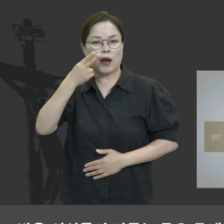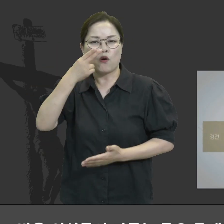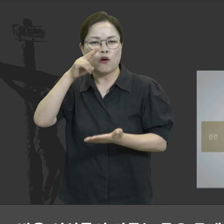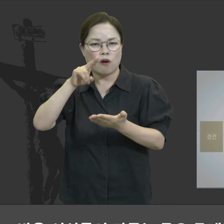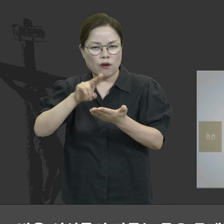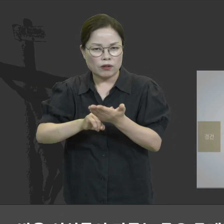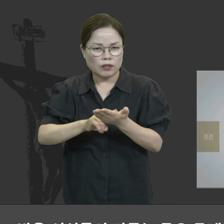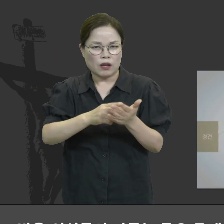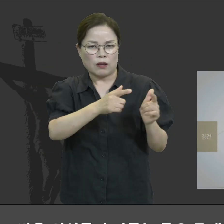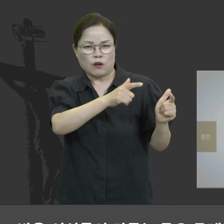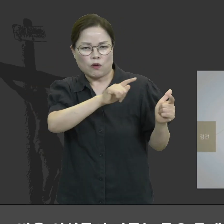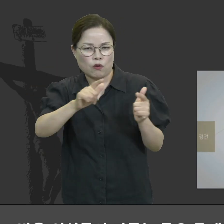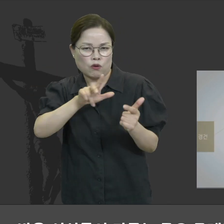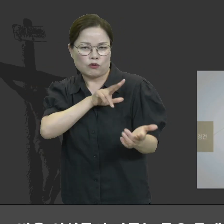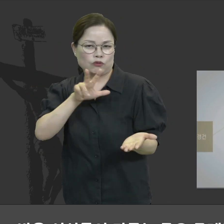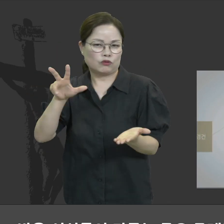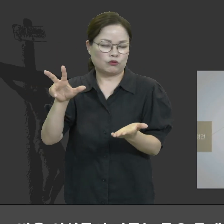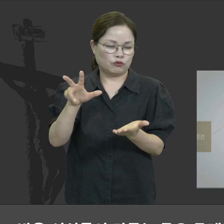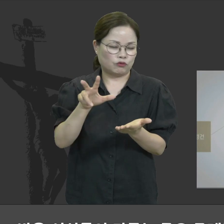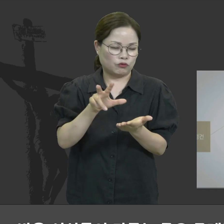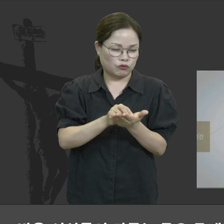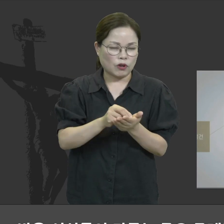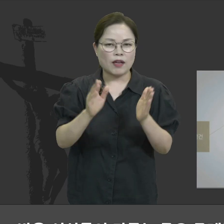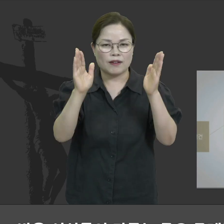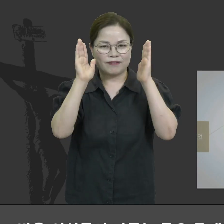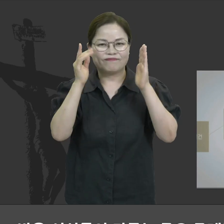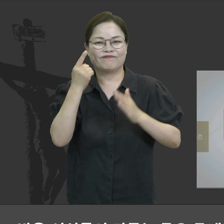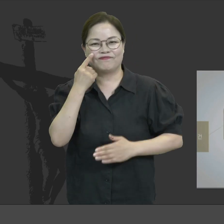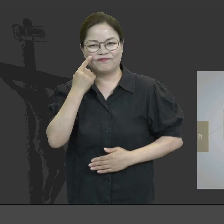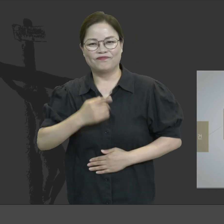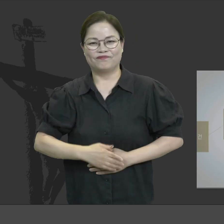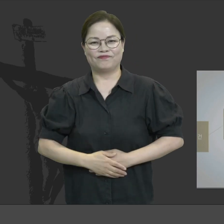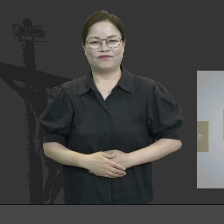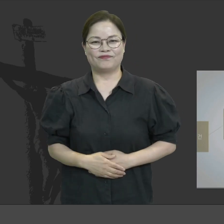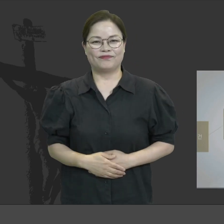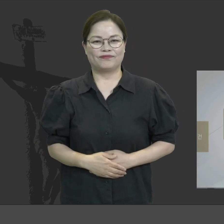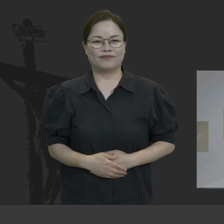서신들이 다루는 중요 주제들을 살펴보겠습니다.